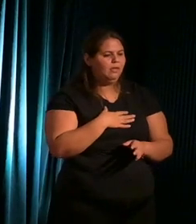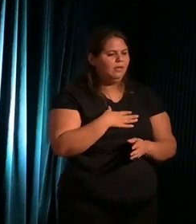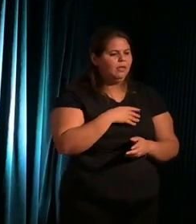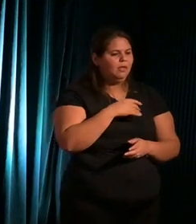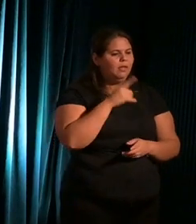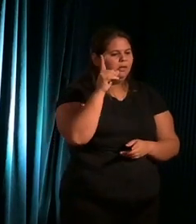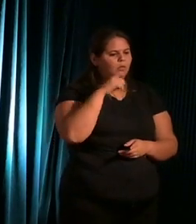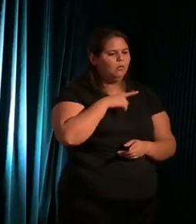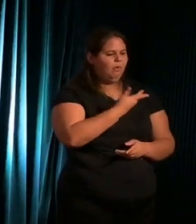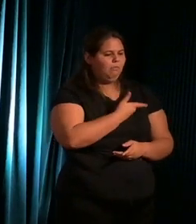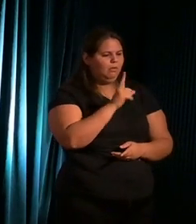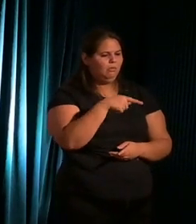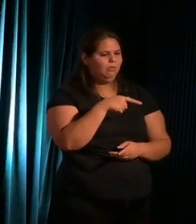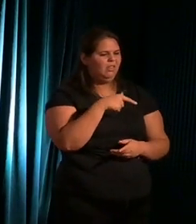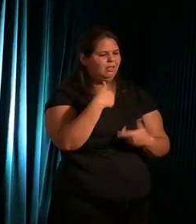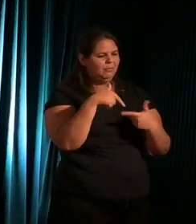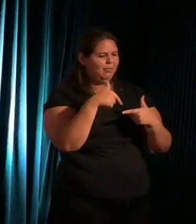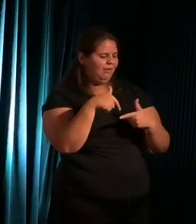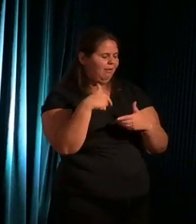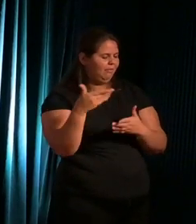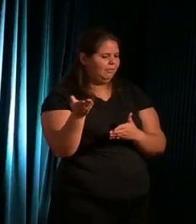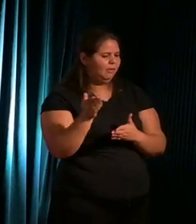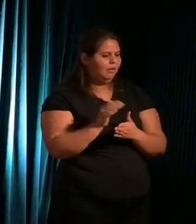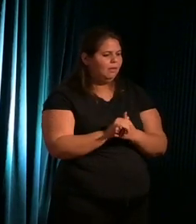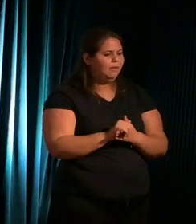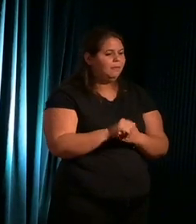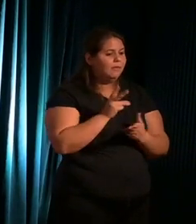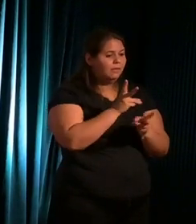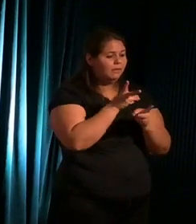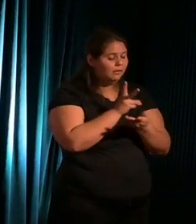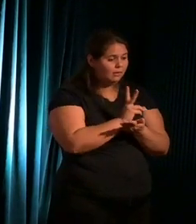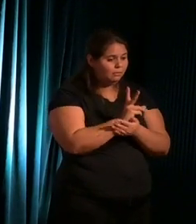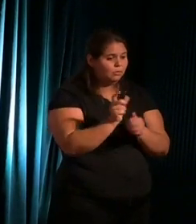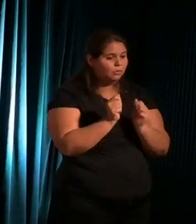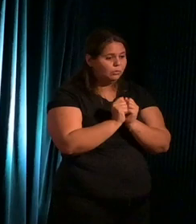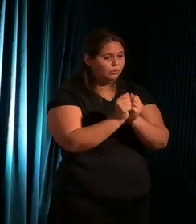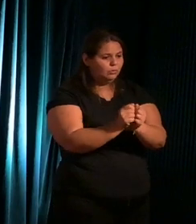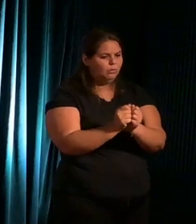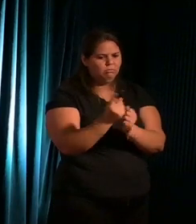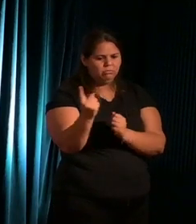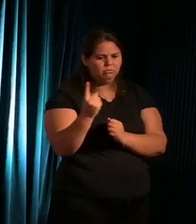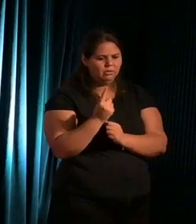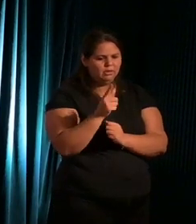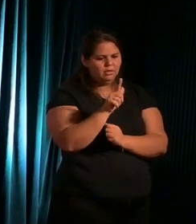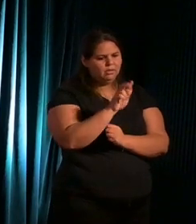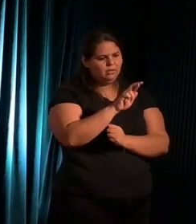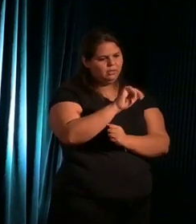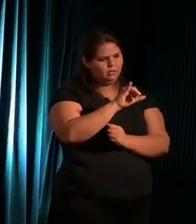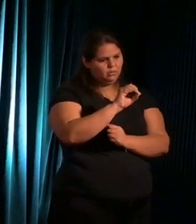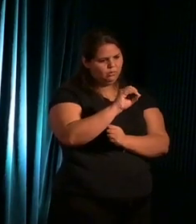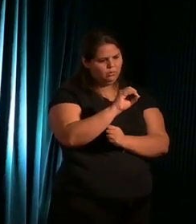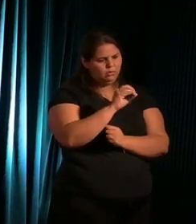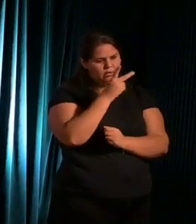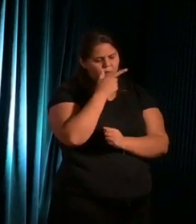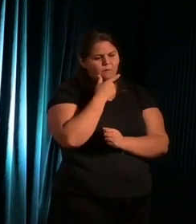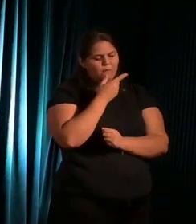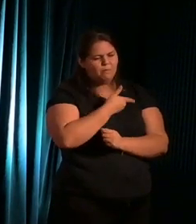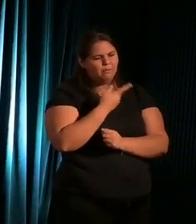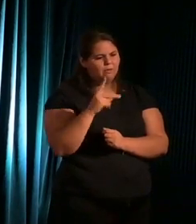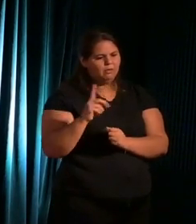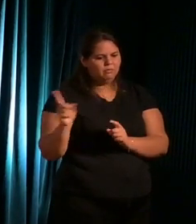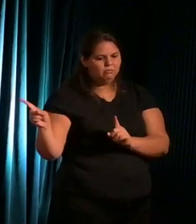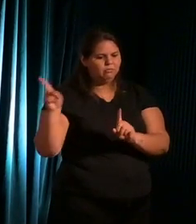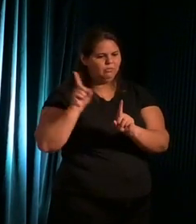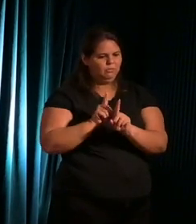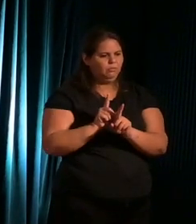em Burkina, importante, e aí cada vez que a gente saía, aparecia um griot e ele vem atrás dessa pessoa importante, né?